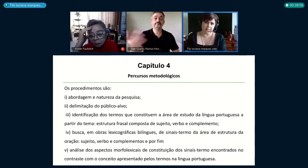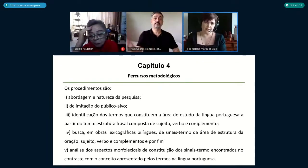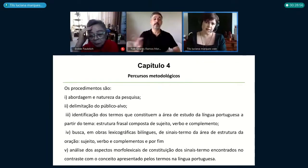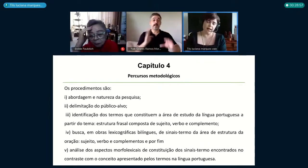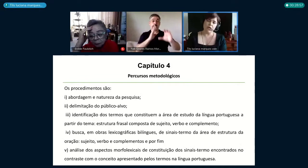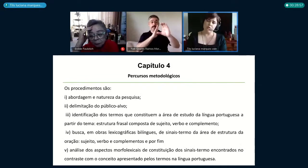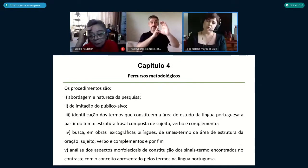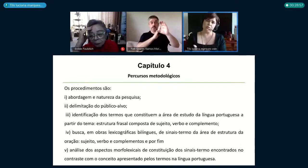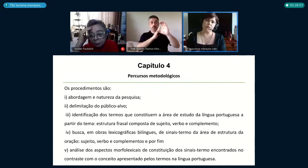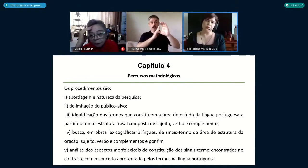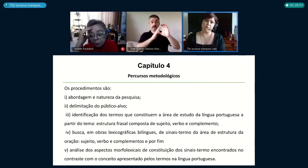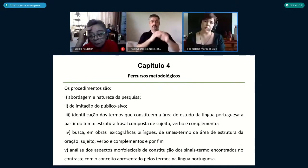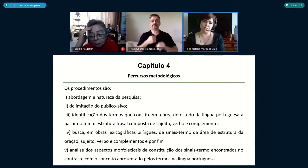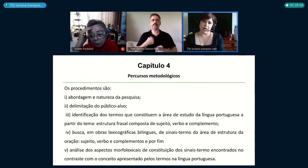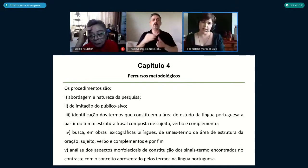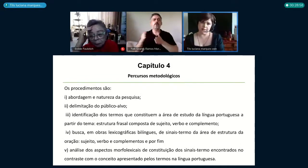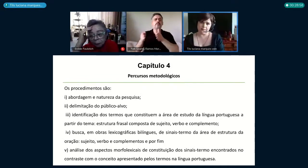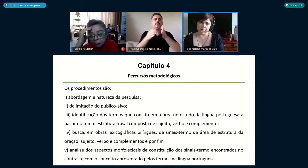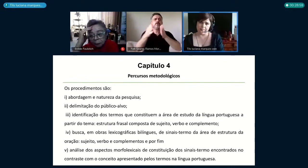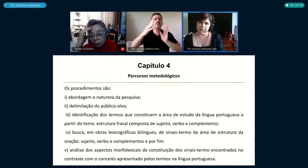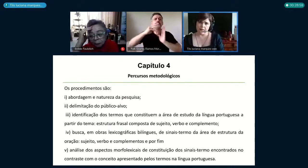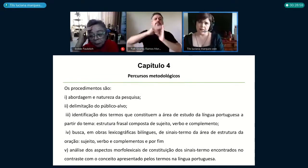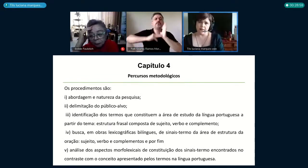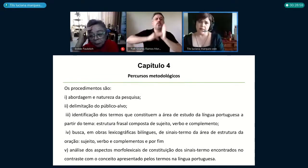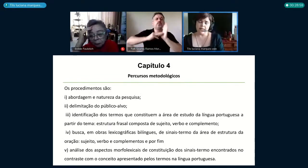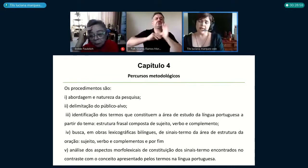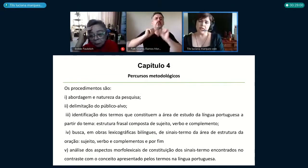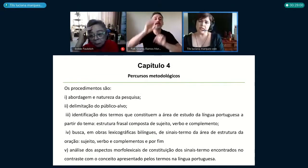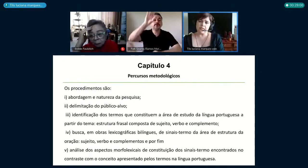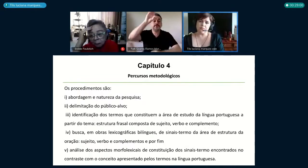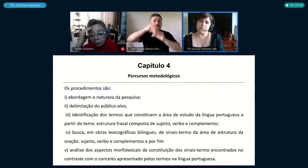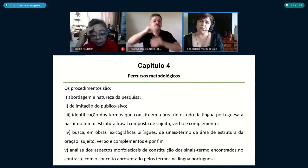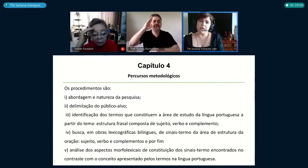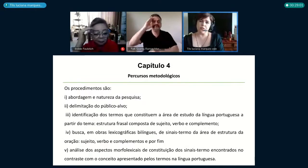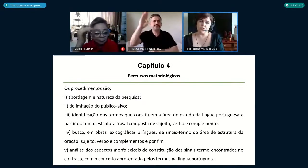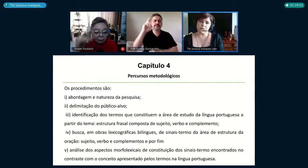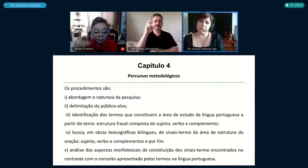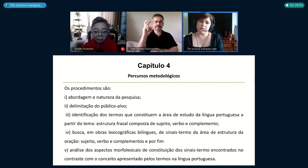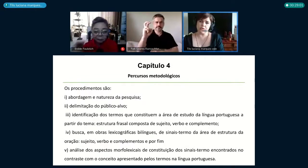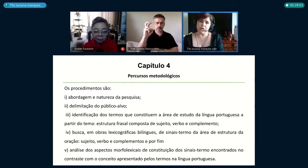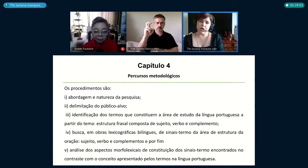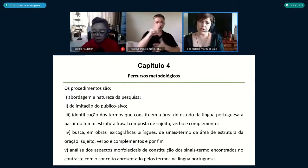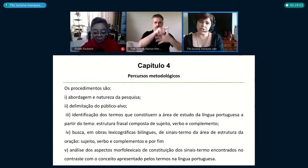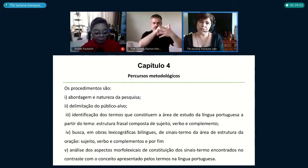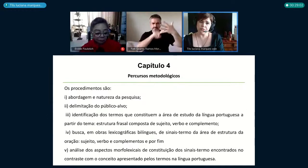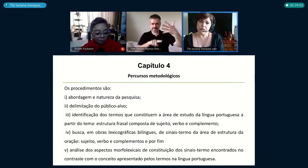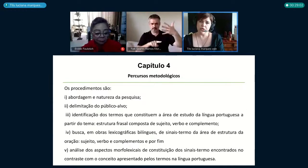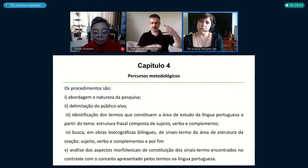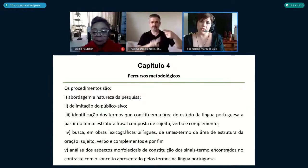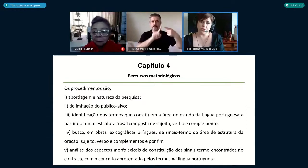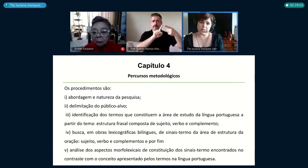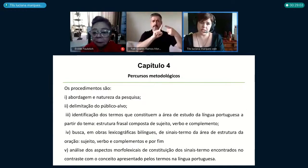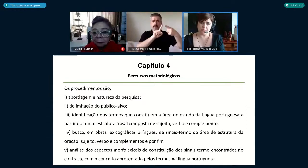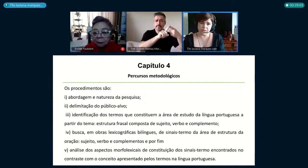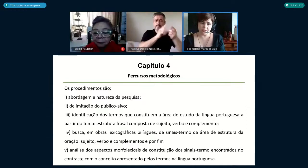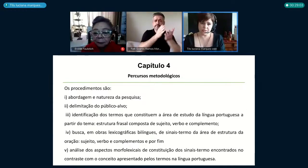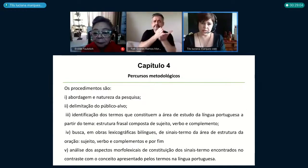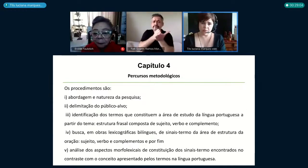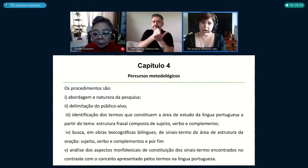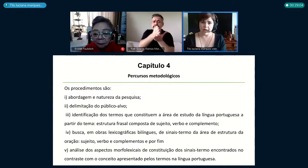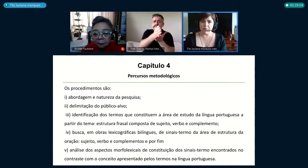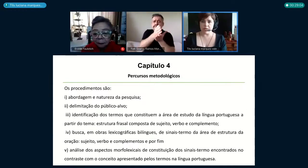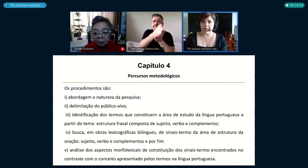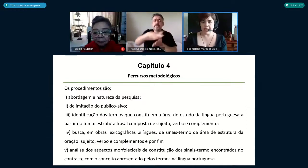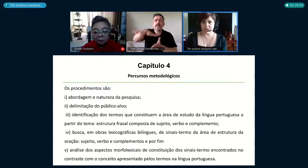como representar os pronomes pessoais. E aqui nós temos o percurso metodológico, os procedimentos